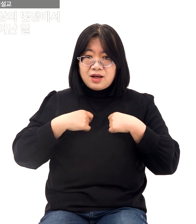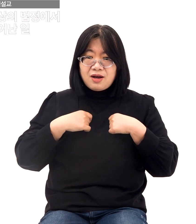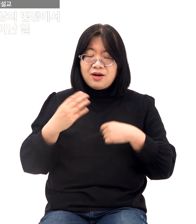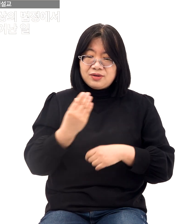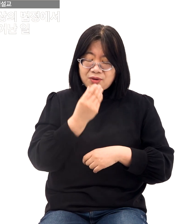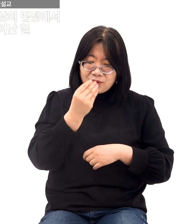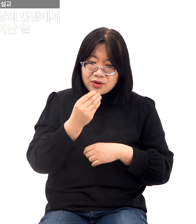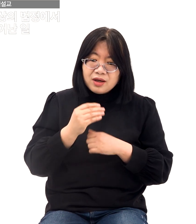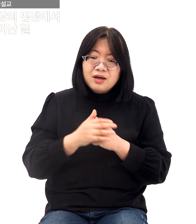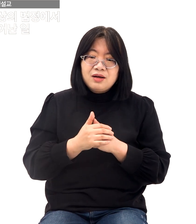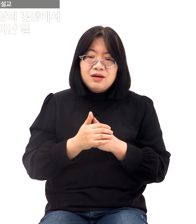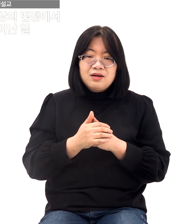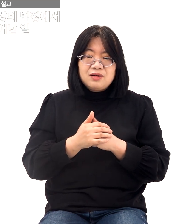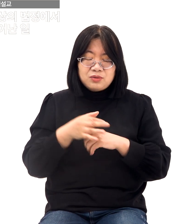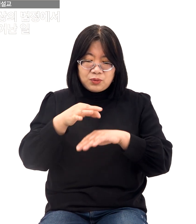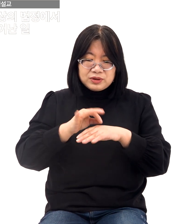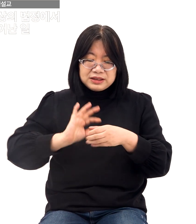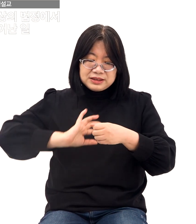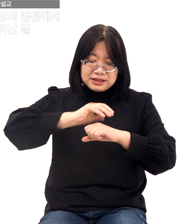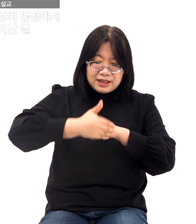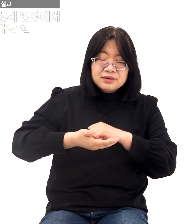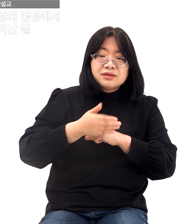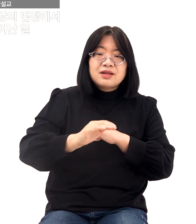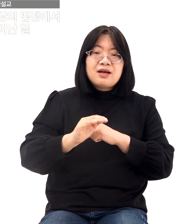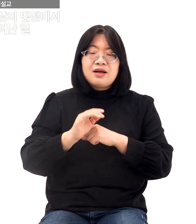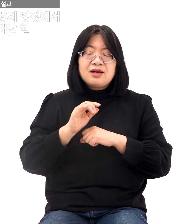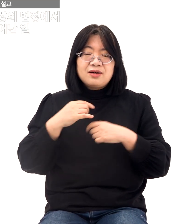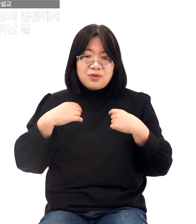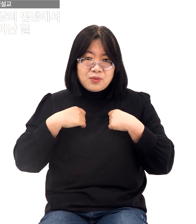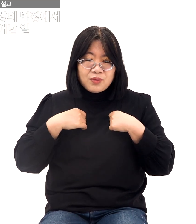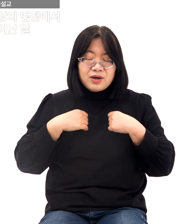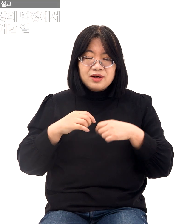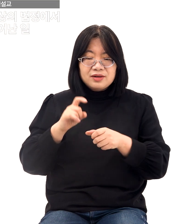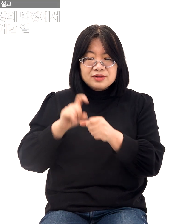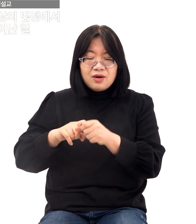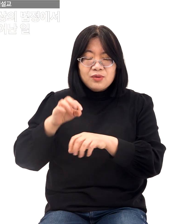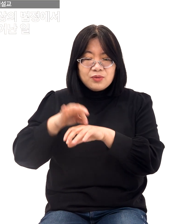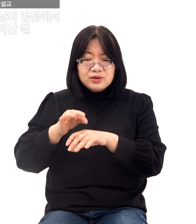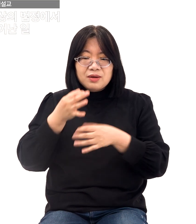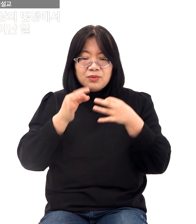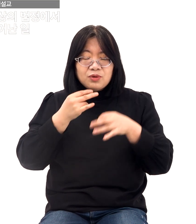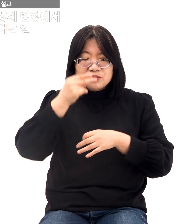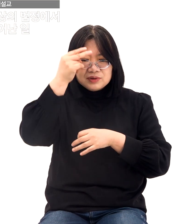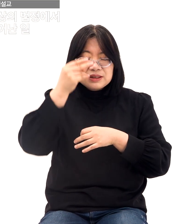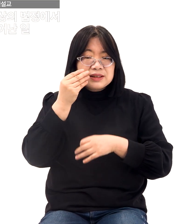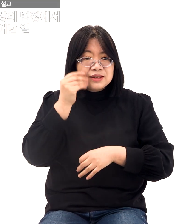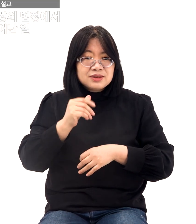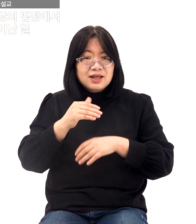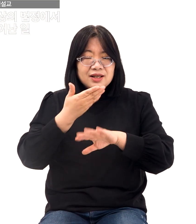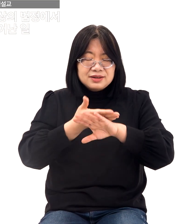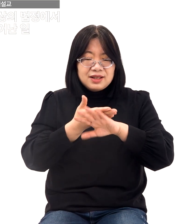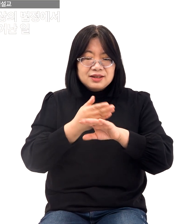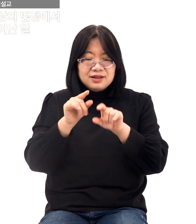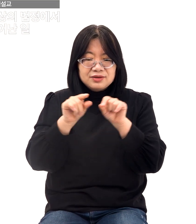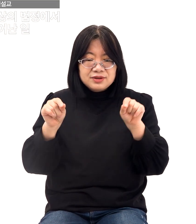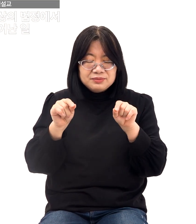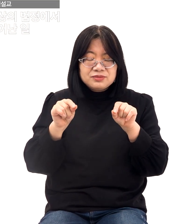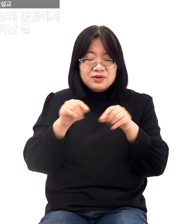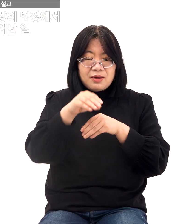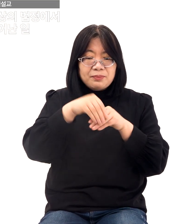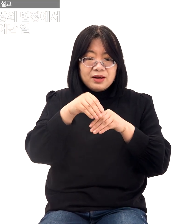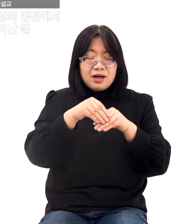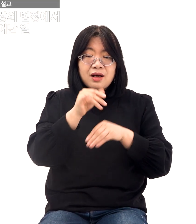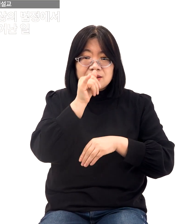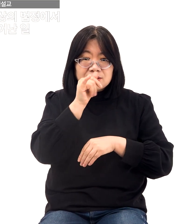고기를 쌌는데 그 옷자락이 만일 떡에나 국에나 포도주에나 기름에나 다른 음식물에